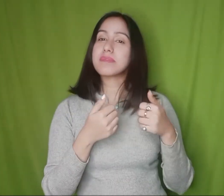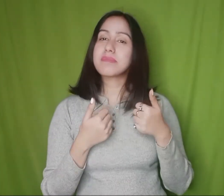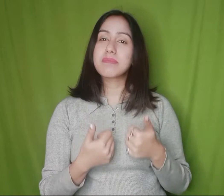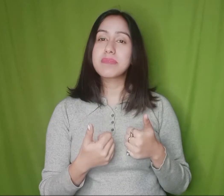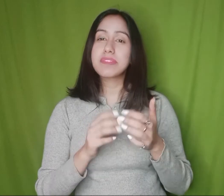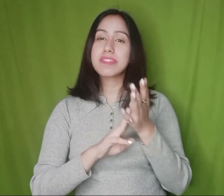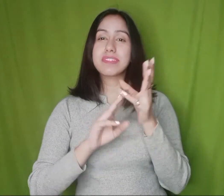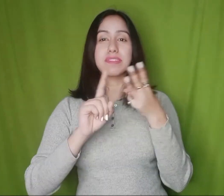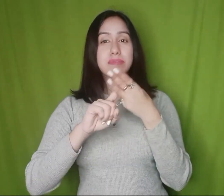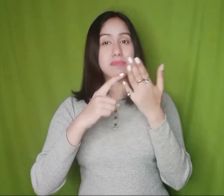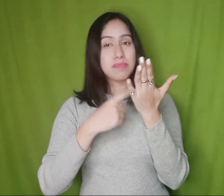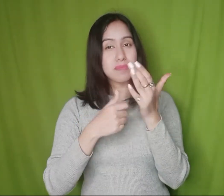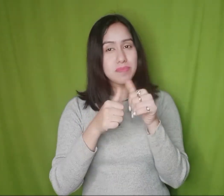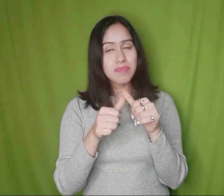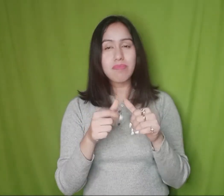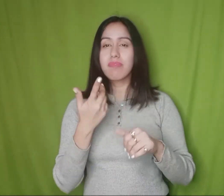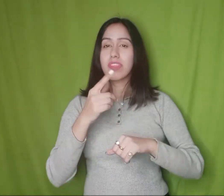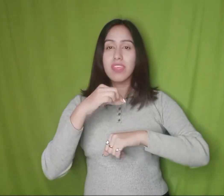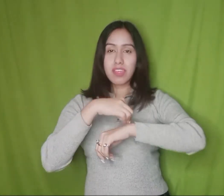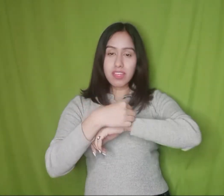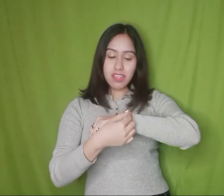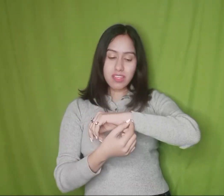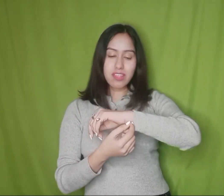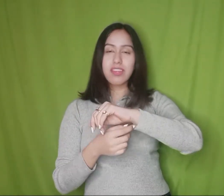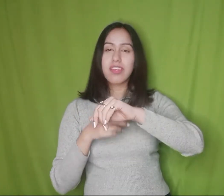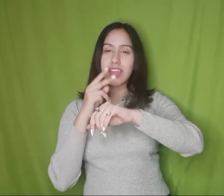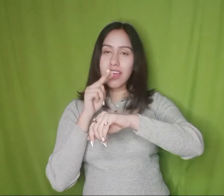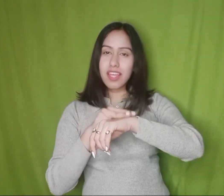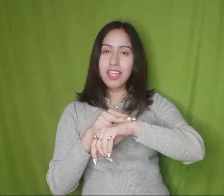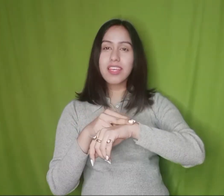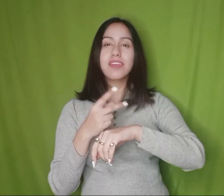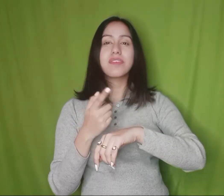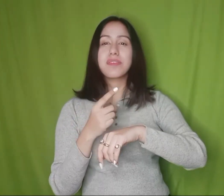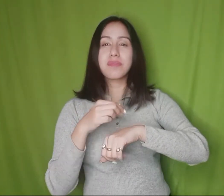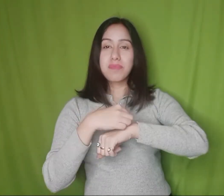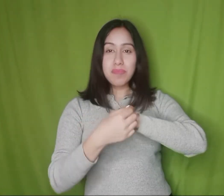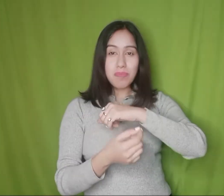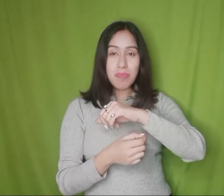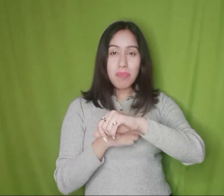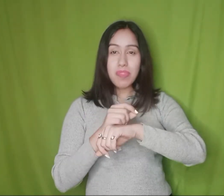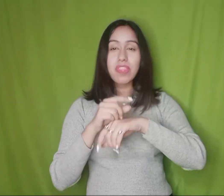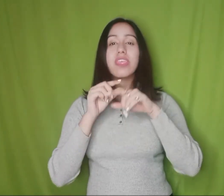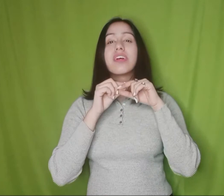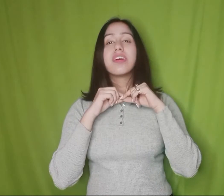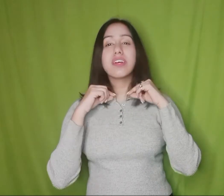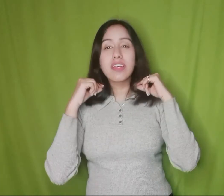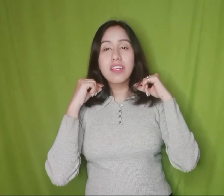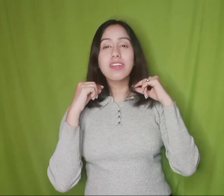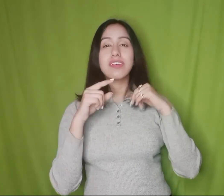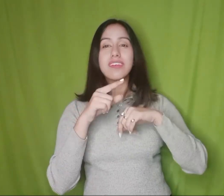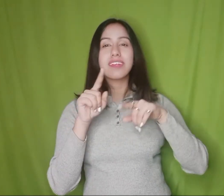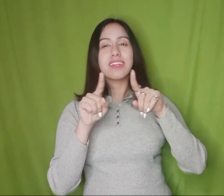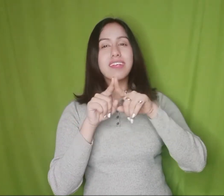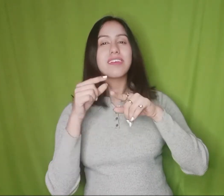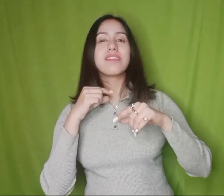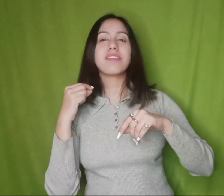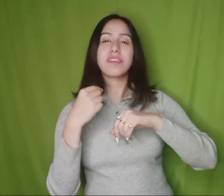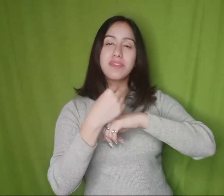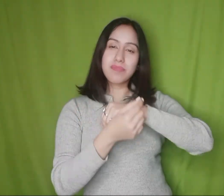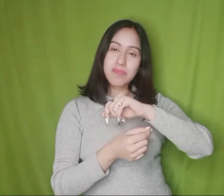हो ऐसा सुना नहीं गया। भोज ने अपनी कलाई पर बंधी तुलसी की माला देखी तो उनकी आंखें भर आईं।